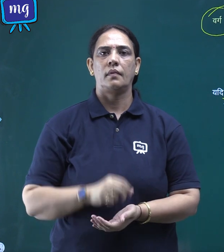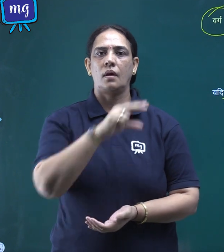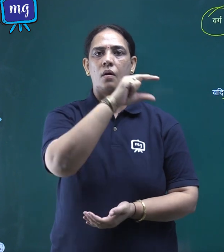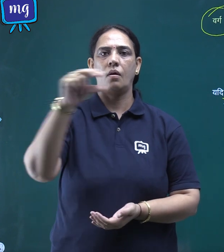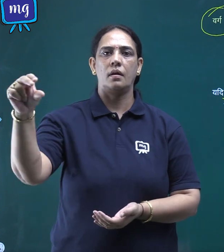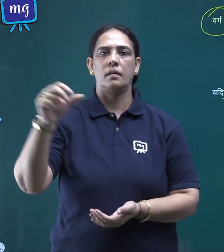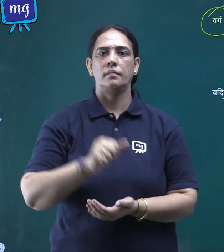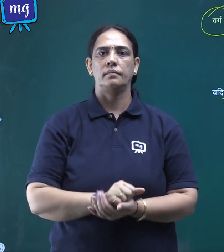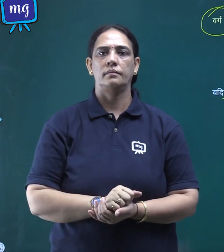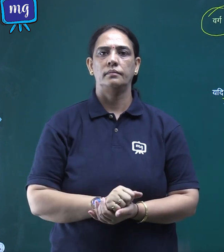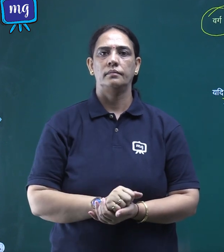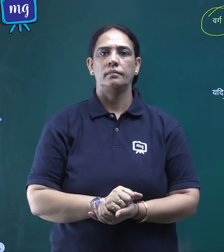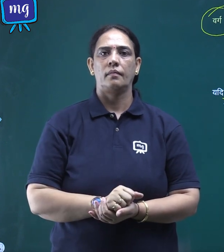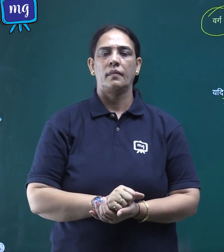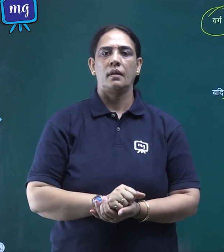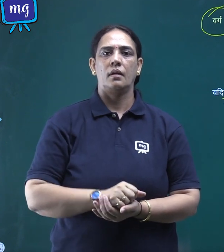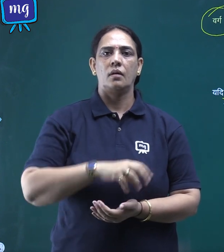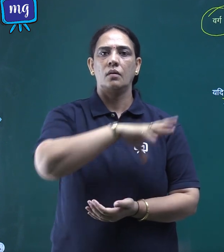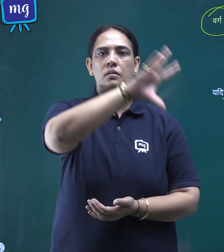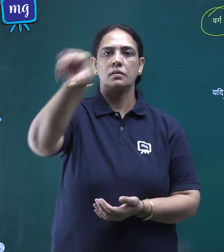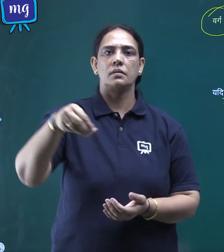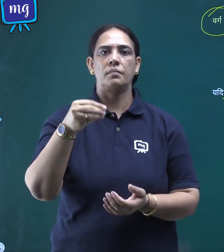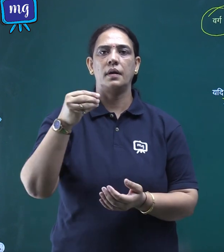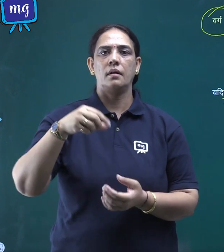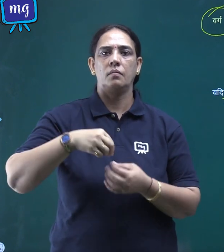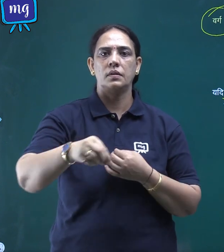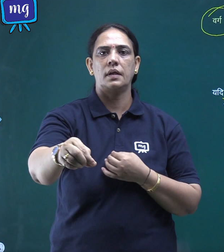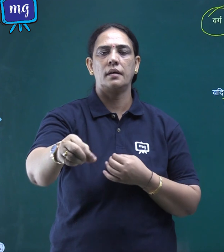और सभी भुजाएं